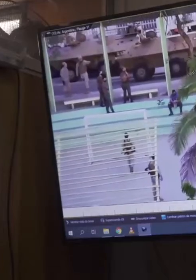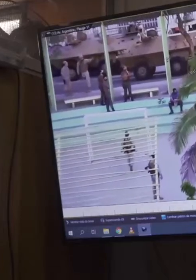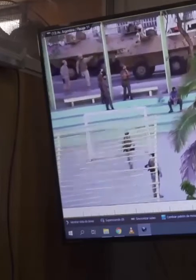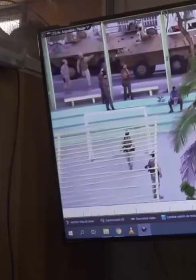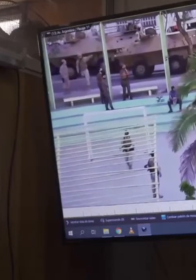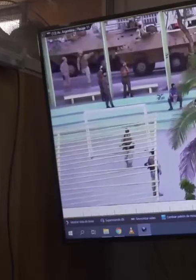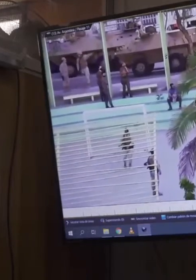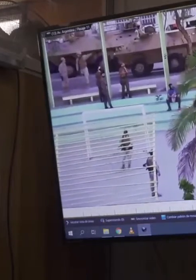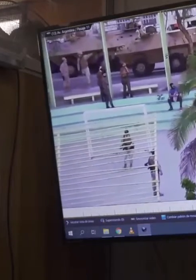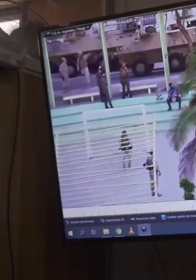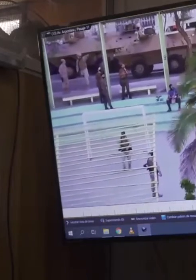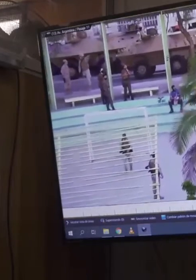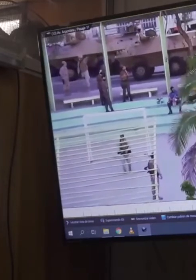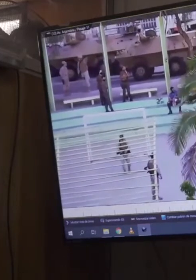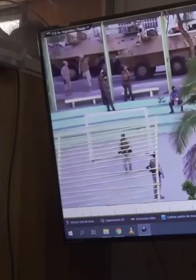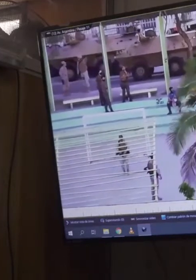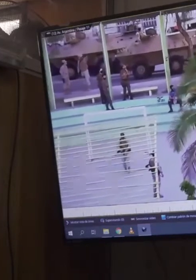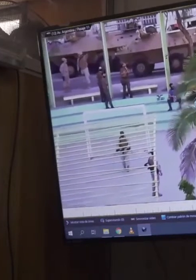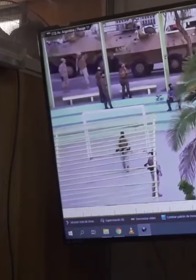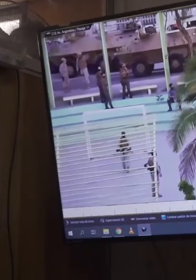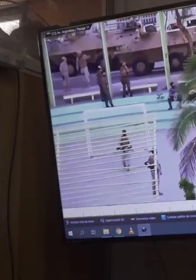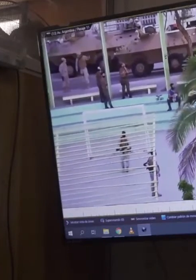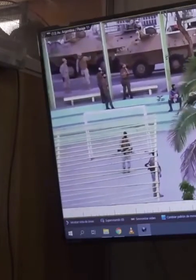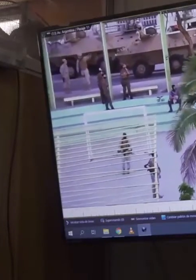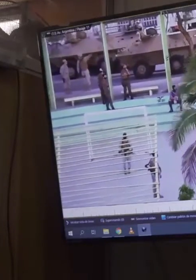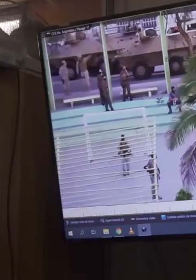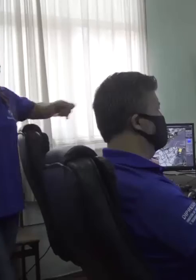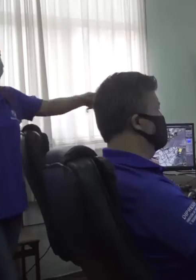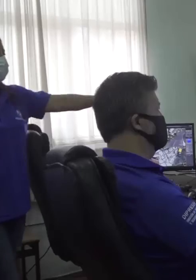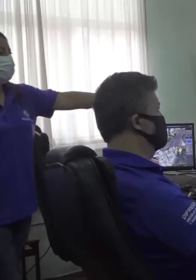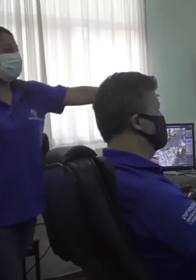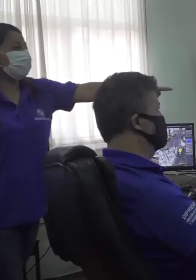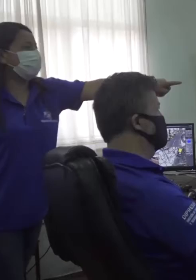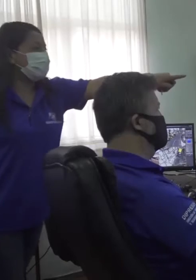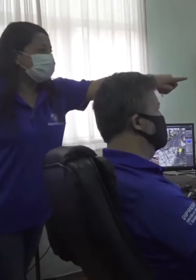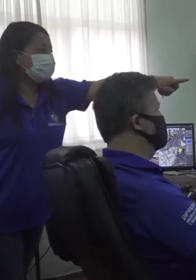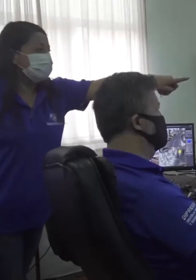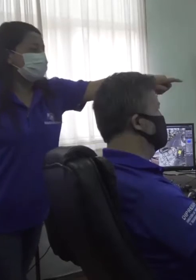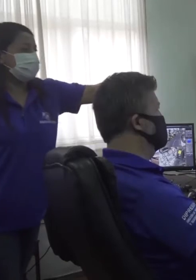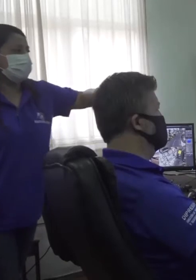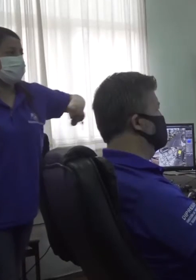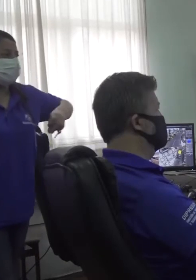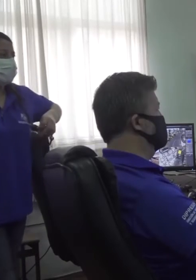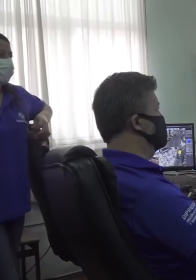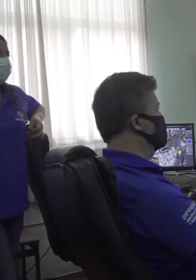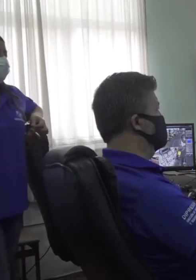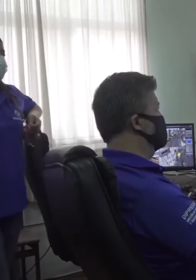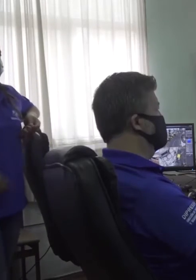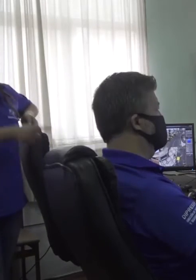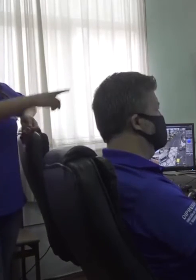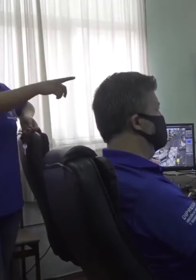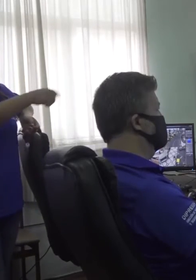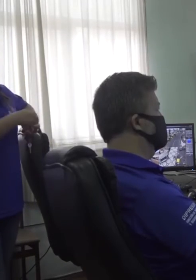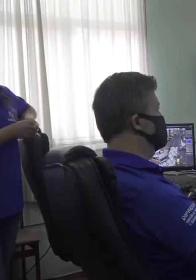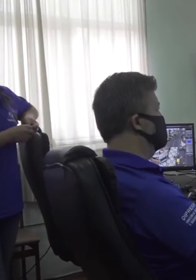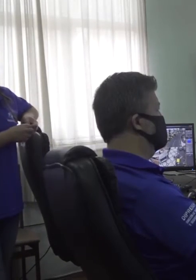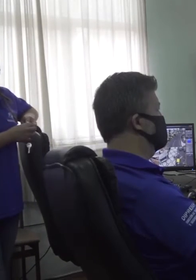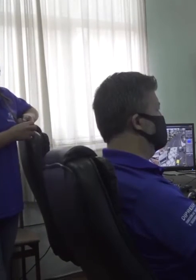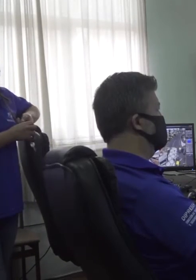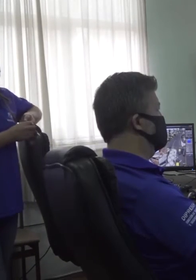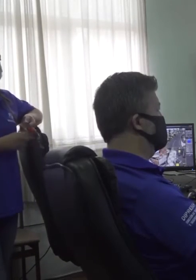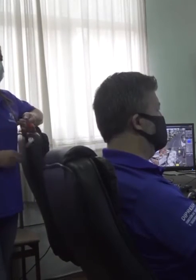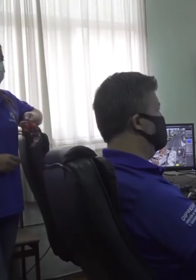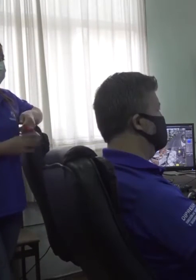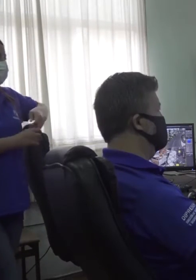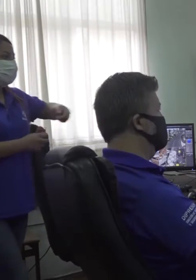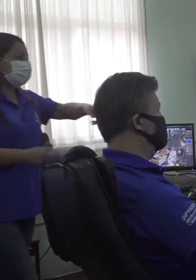de videovigilancia ha permitido multar a las personas que sacan su basura en horarios que no corresponde, a quienes no cumplen con la